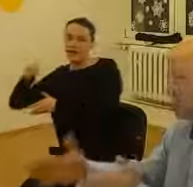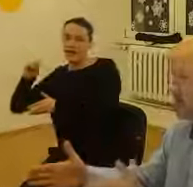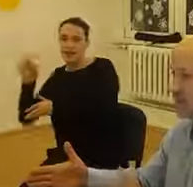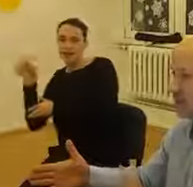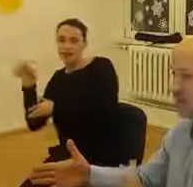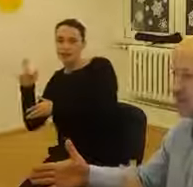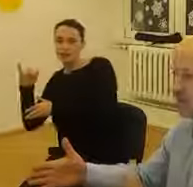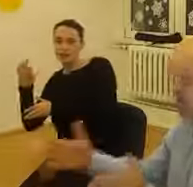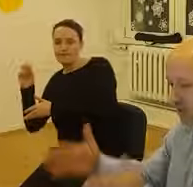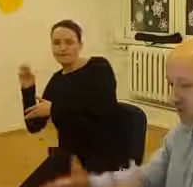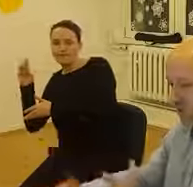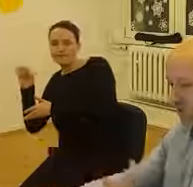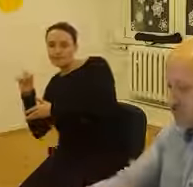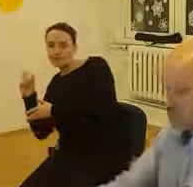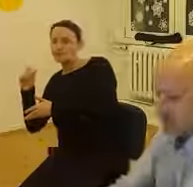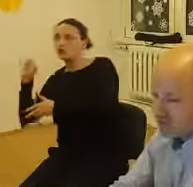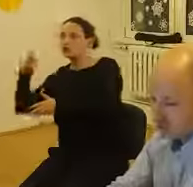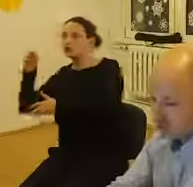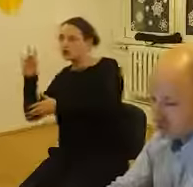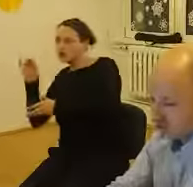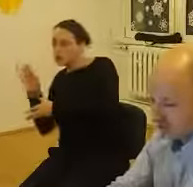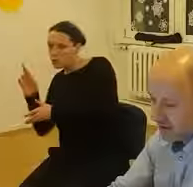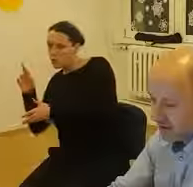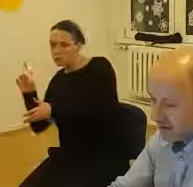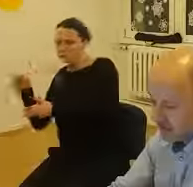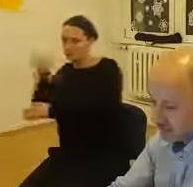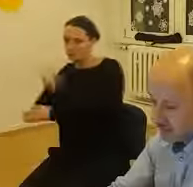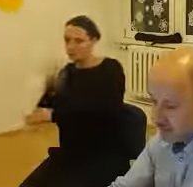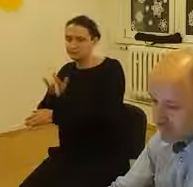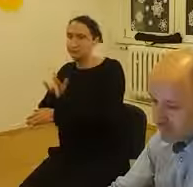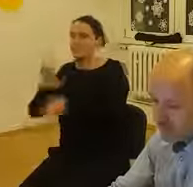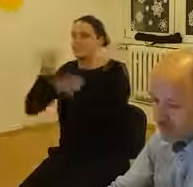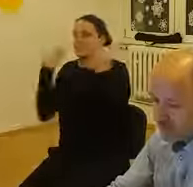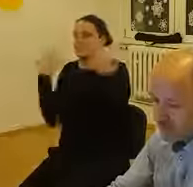jakby szlakami pieszymi ta altana została zamontowana.